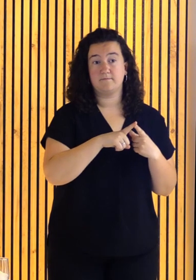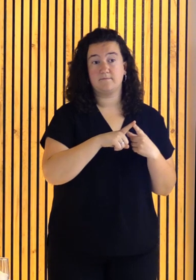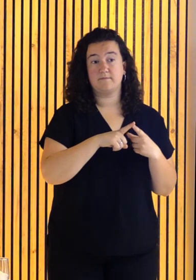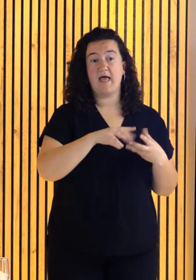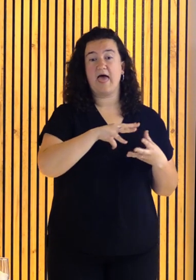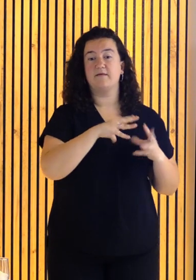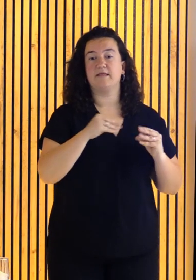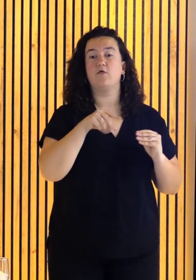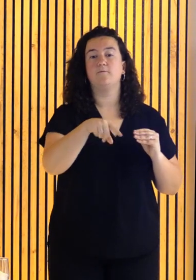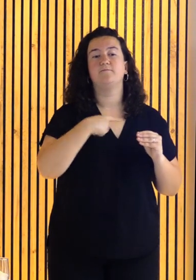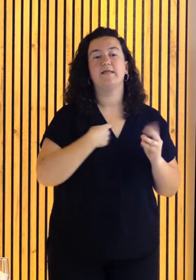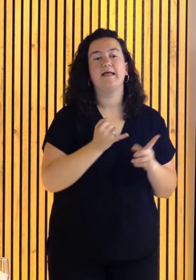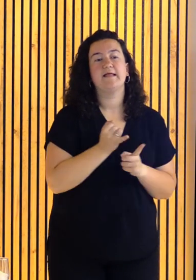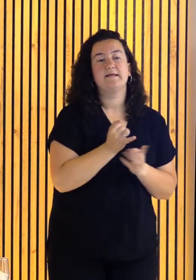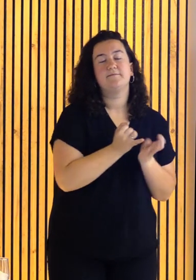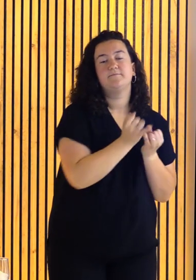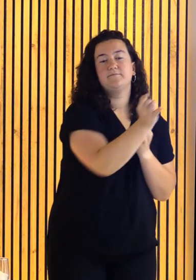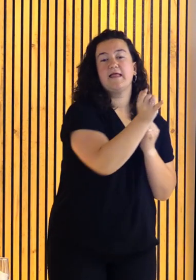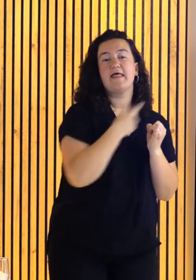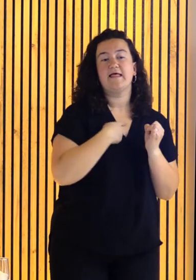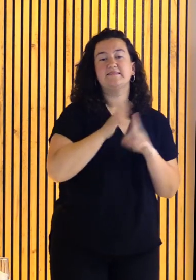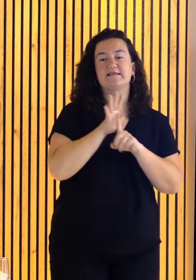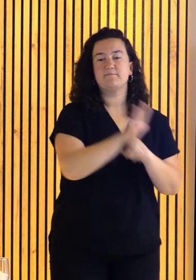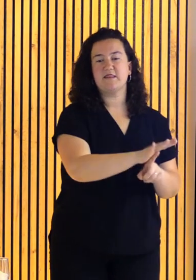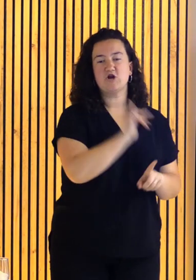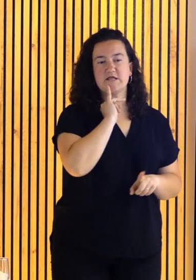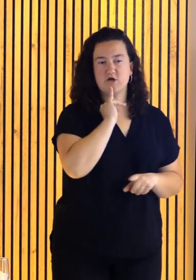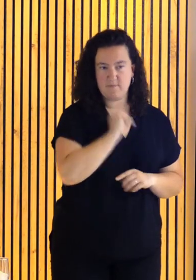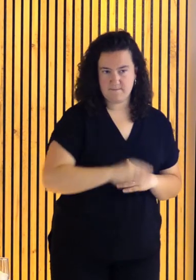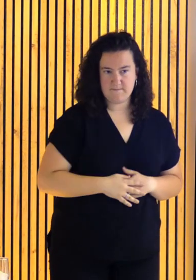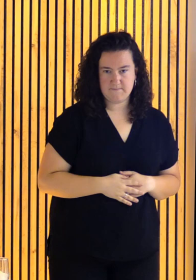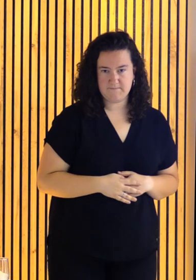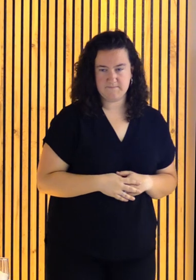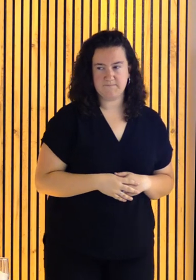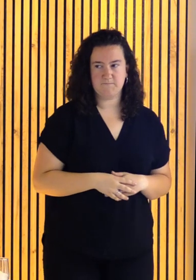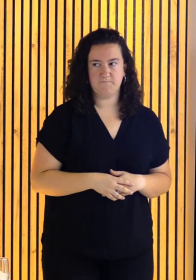diskriminazioaren ardatza. Barkatu, eh?